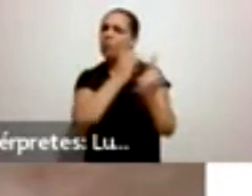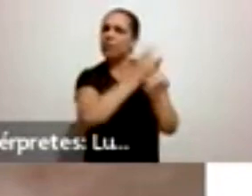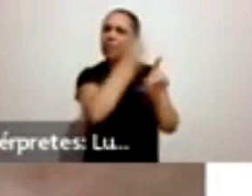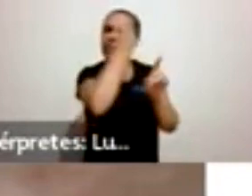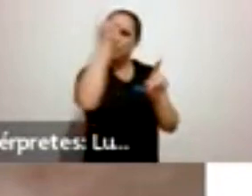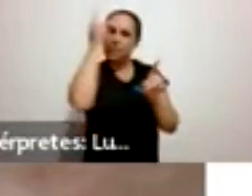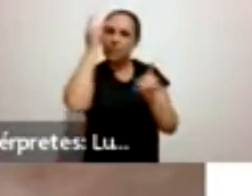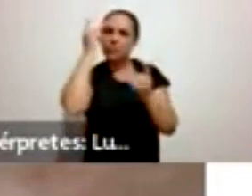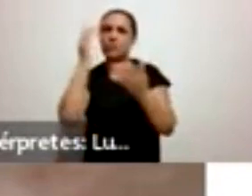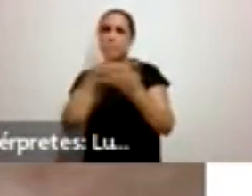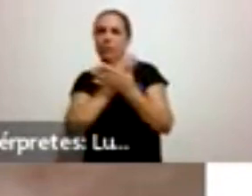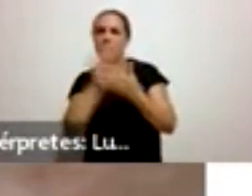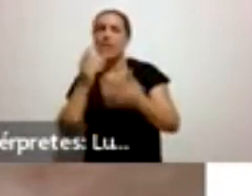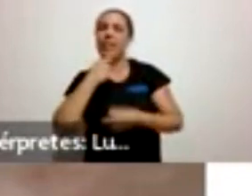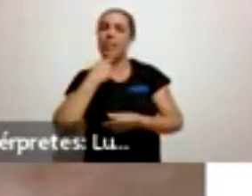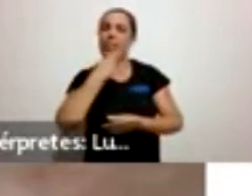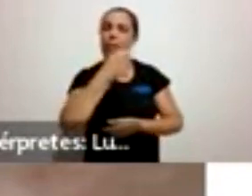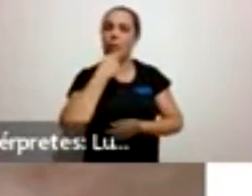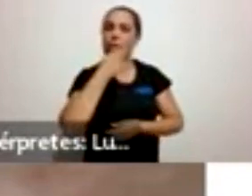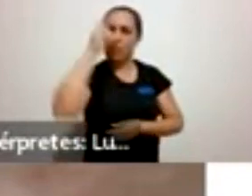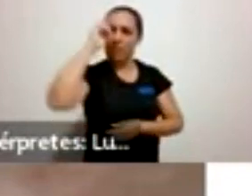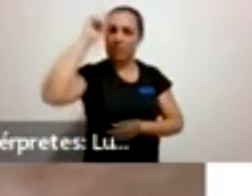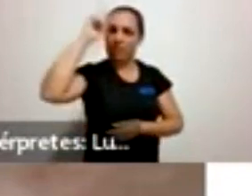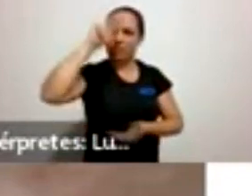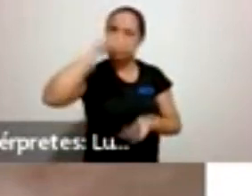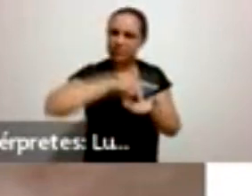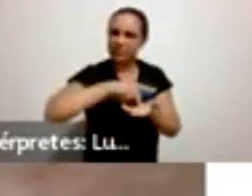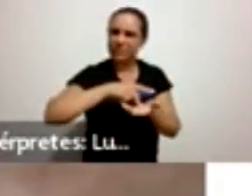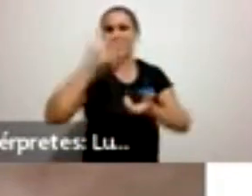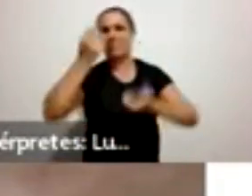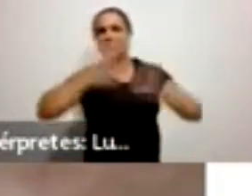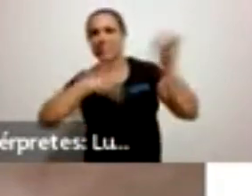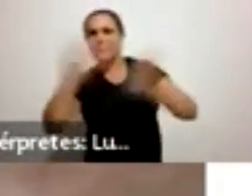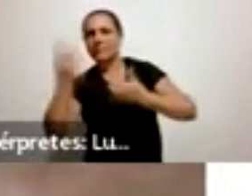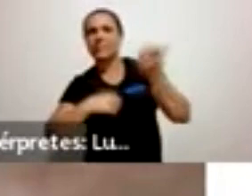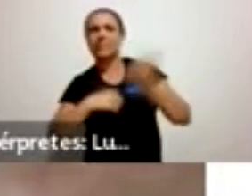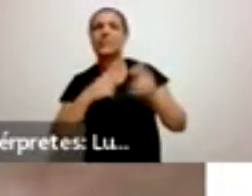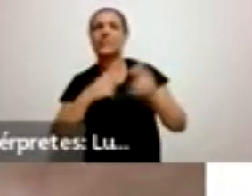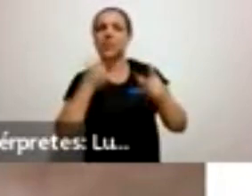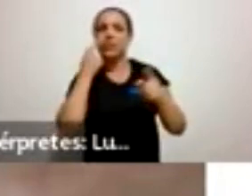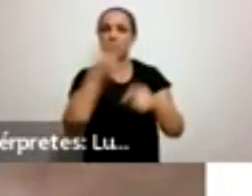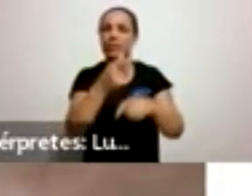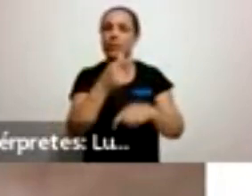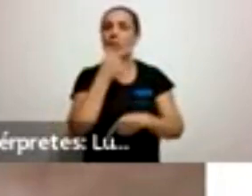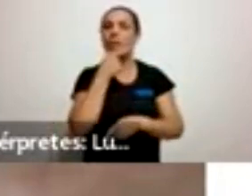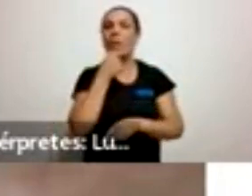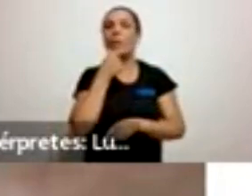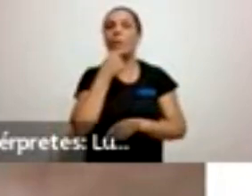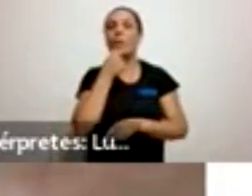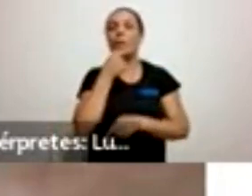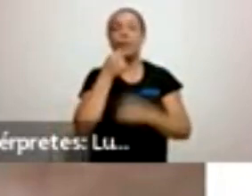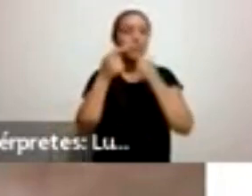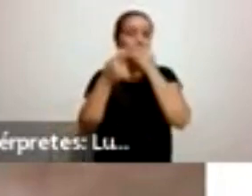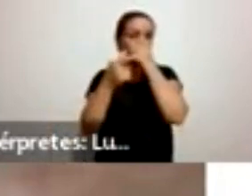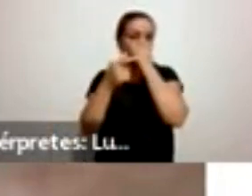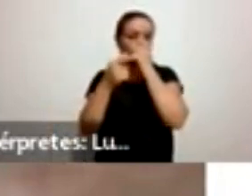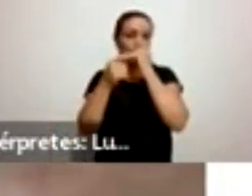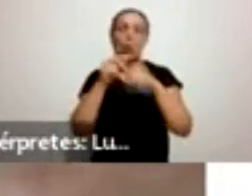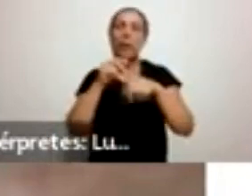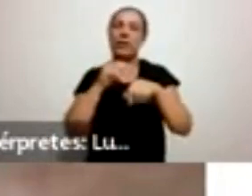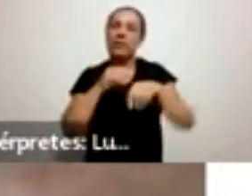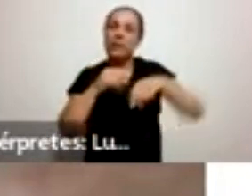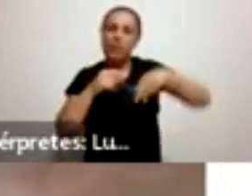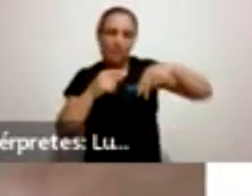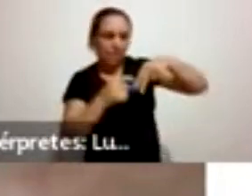muita gente com depoimentos fantásticos de várias enfermidades. Por exemplo, 8 anos de úlcera varicosa. Observe